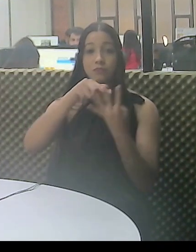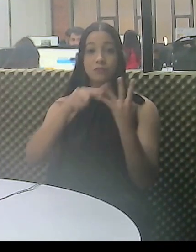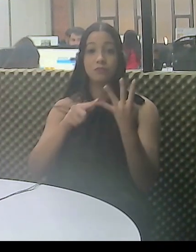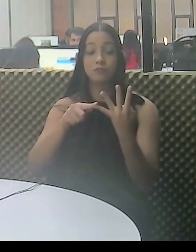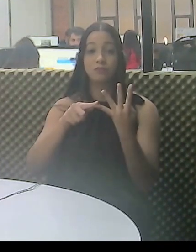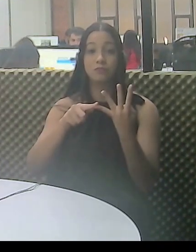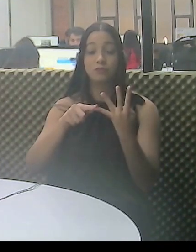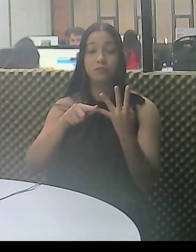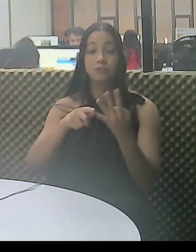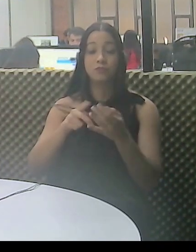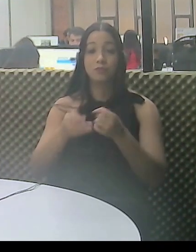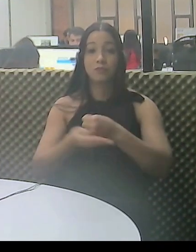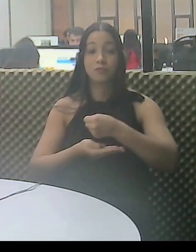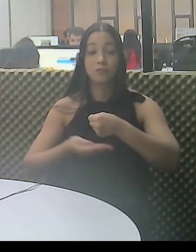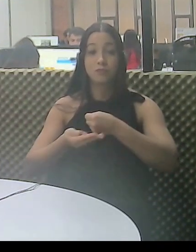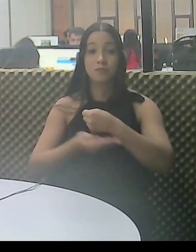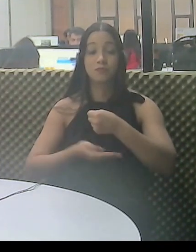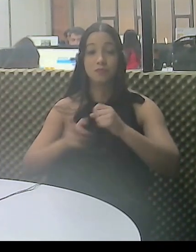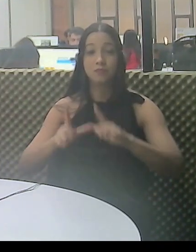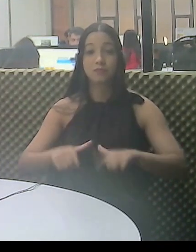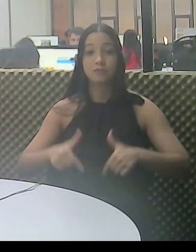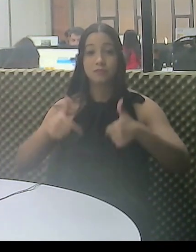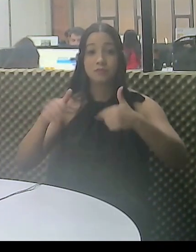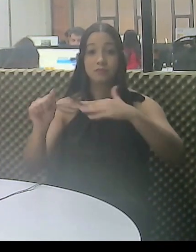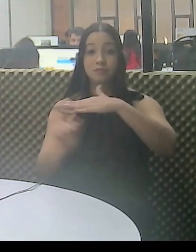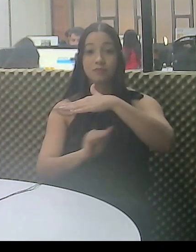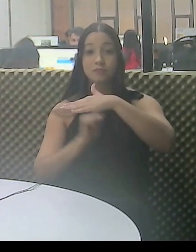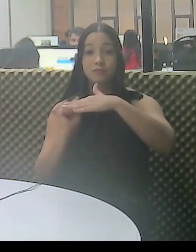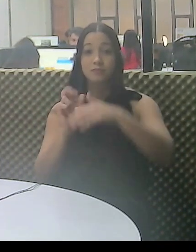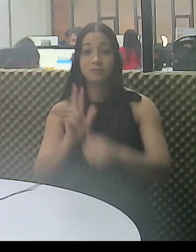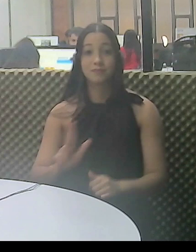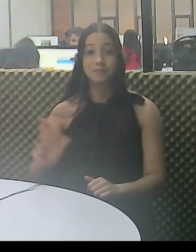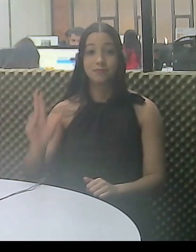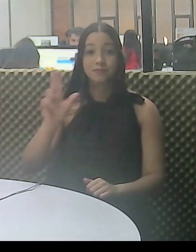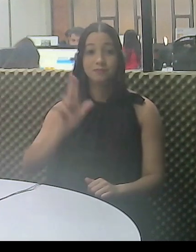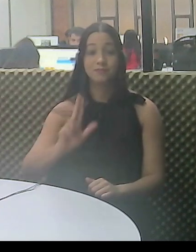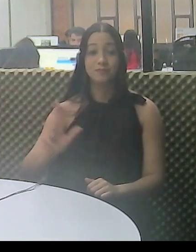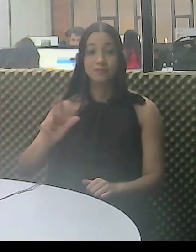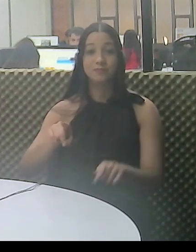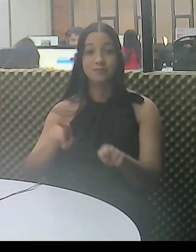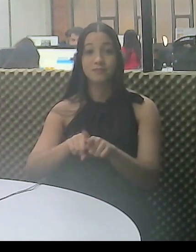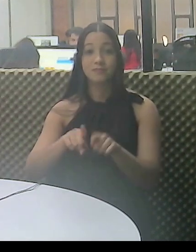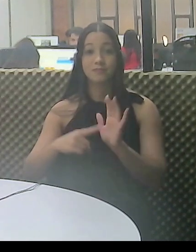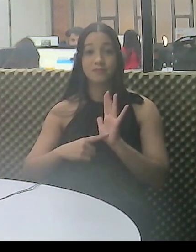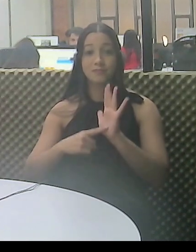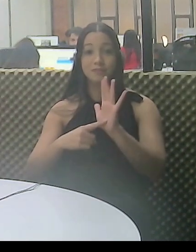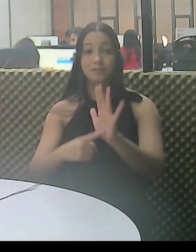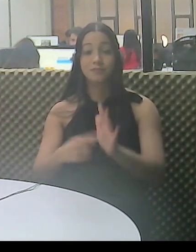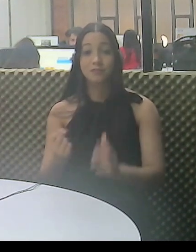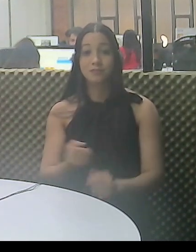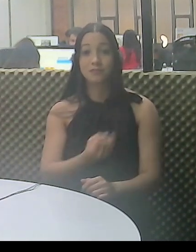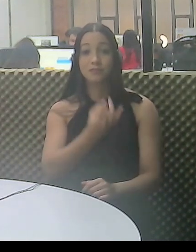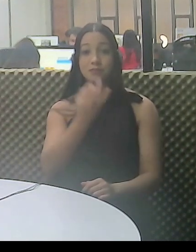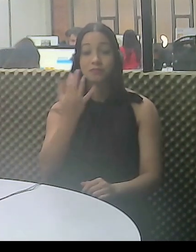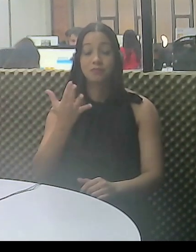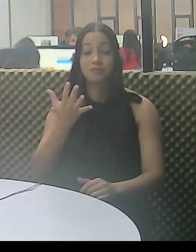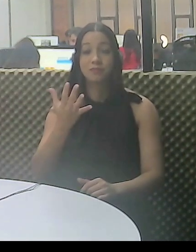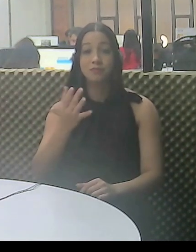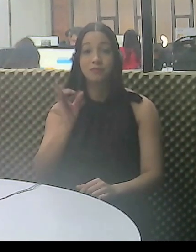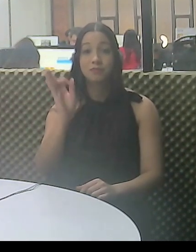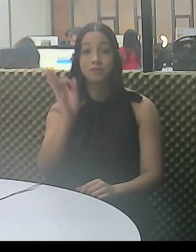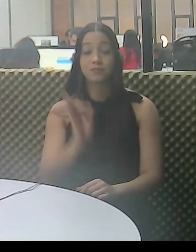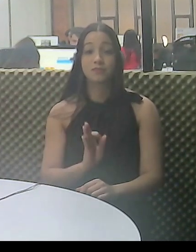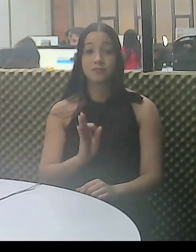saneamento básico e as ações realizadas pela autarquia em Uberlândia. Também serão apresentados os números da coleta seletiva na